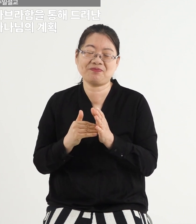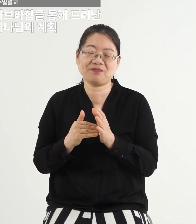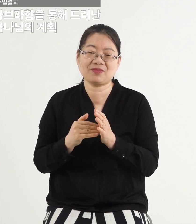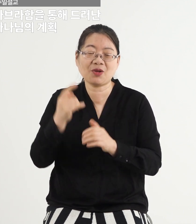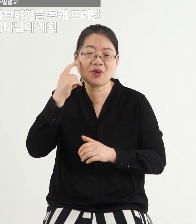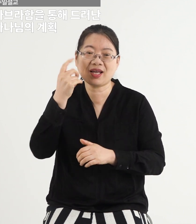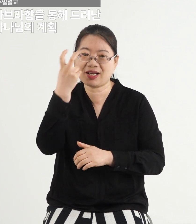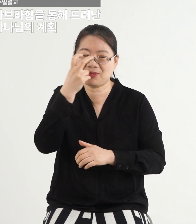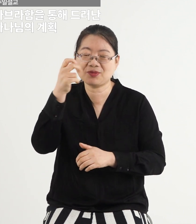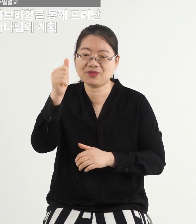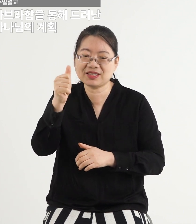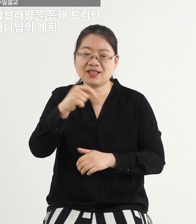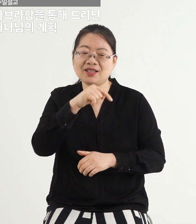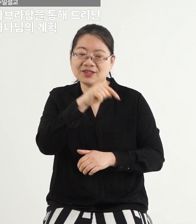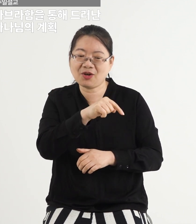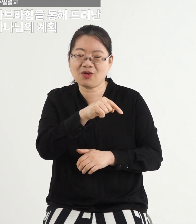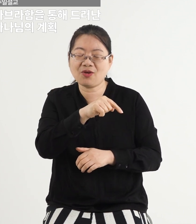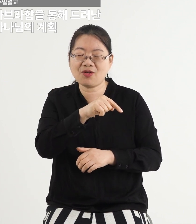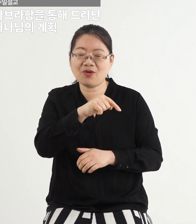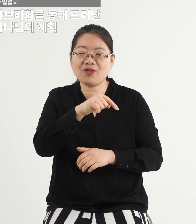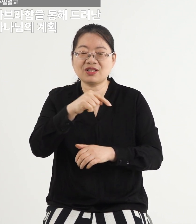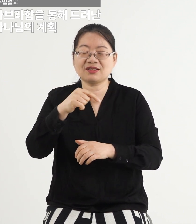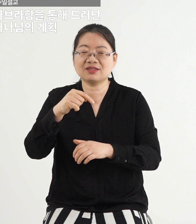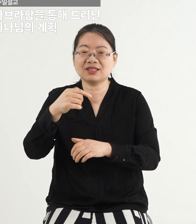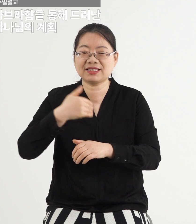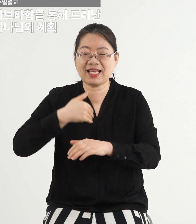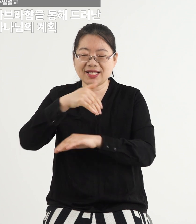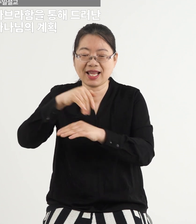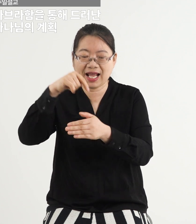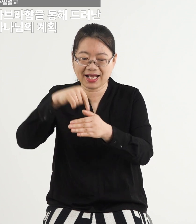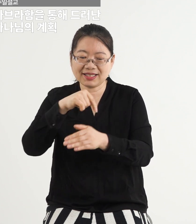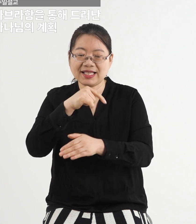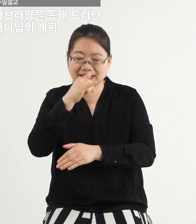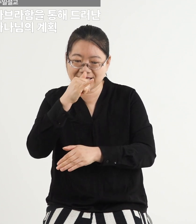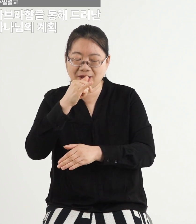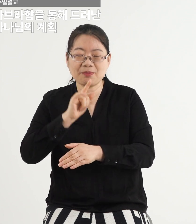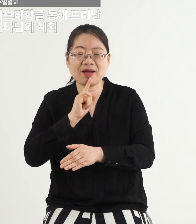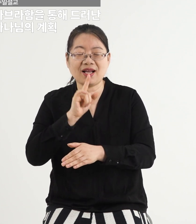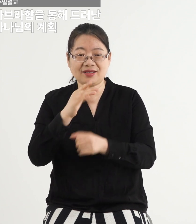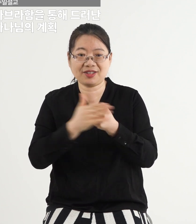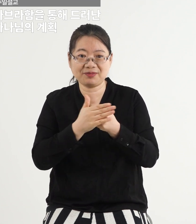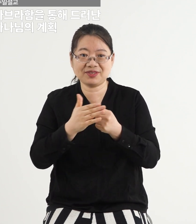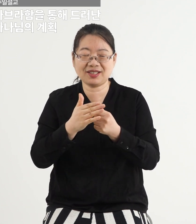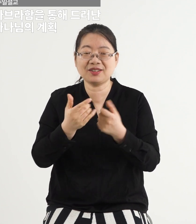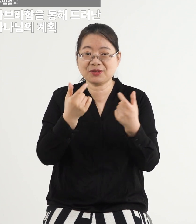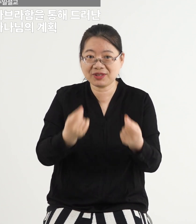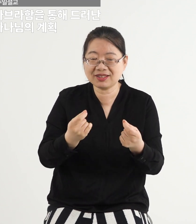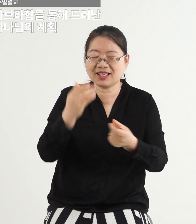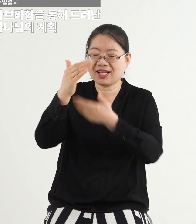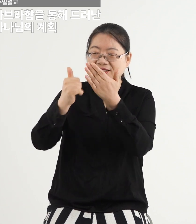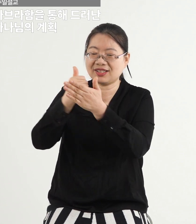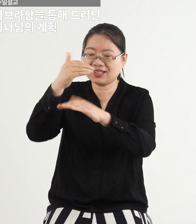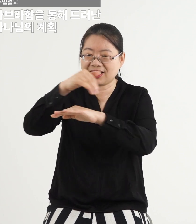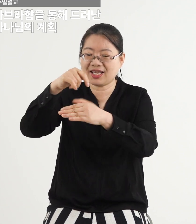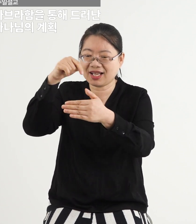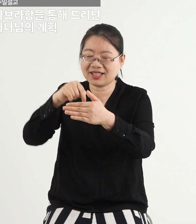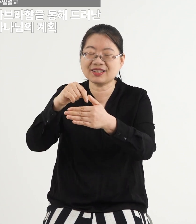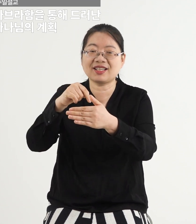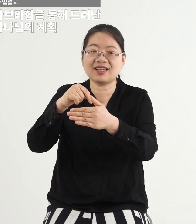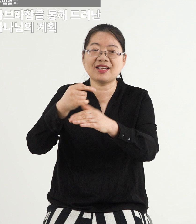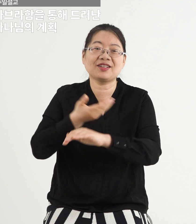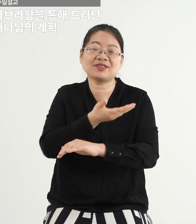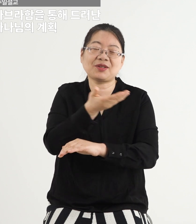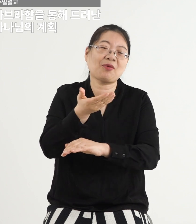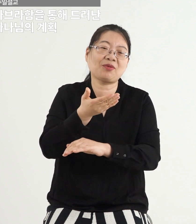한마디 때문에. 하나님의 계획 속에 여러분이 있습니다. 믿습니까? 그런데